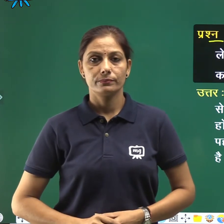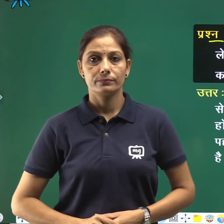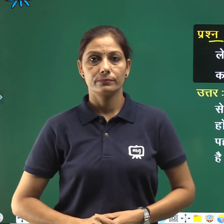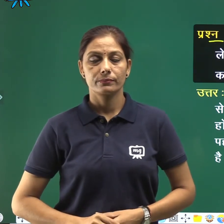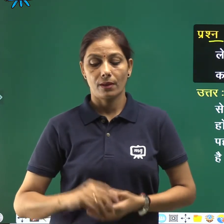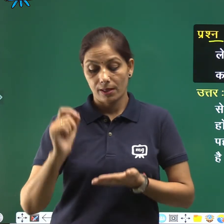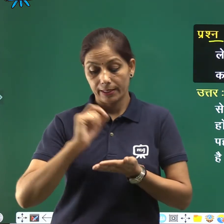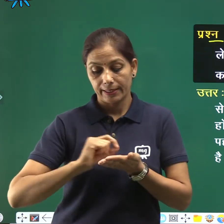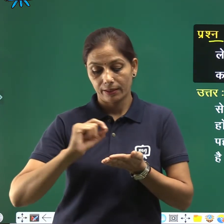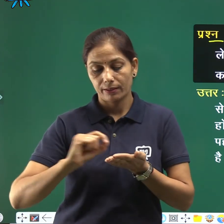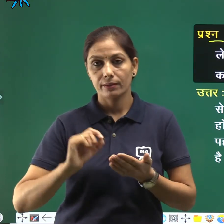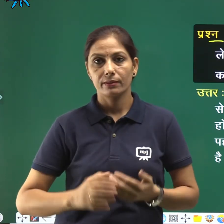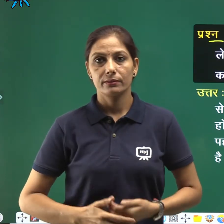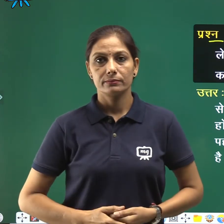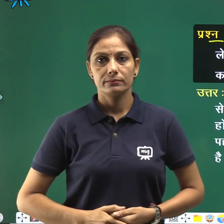लिखने के